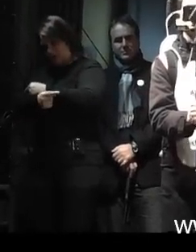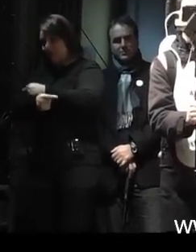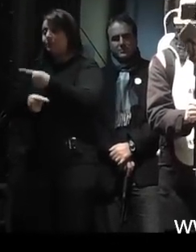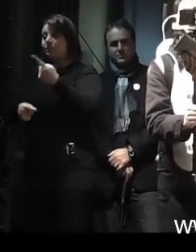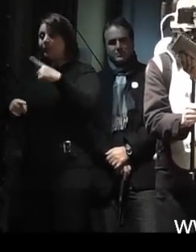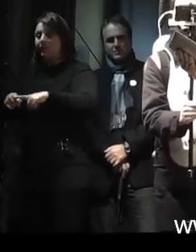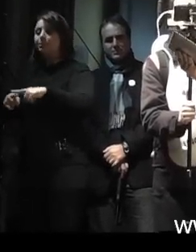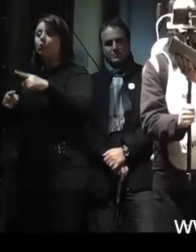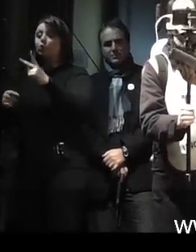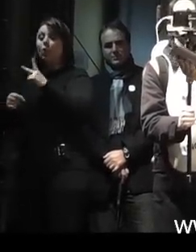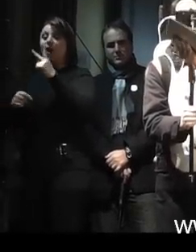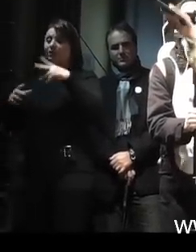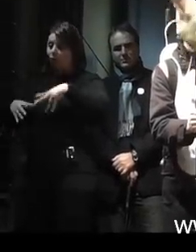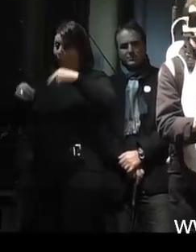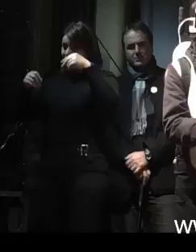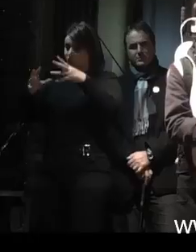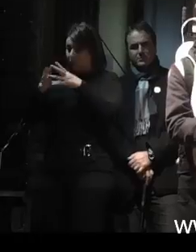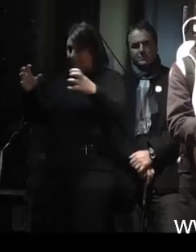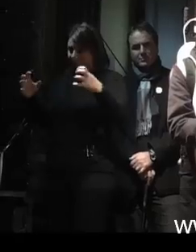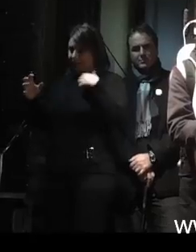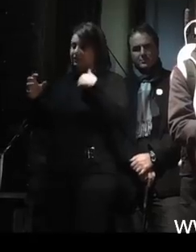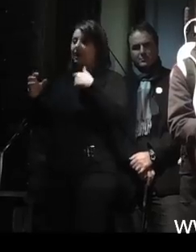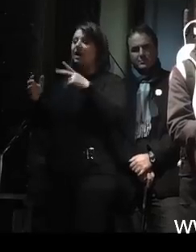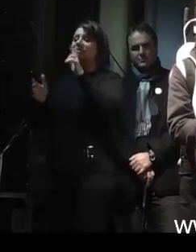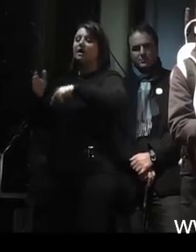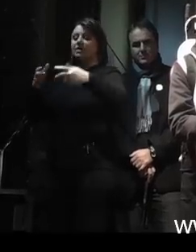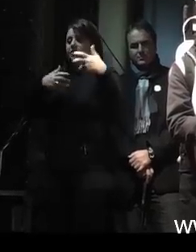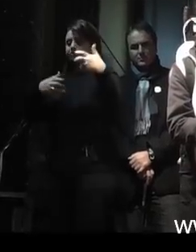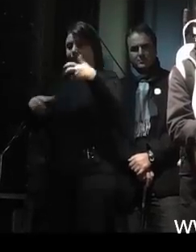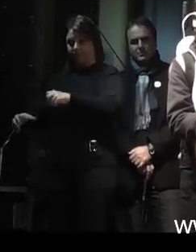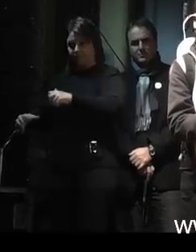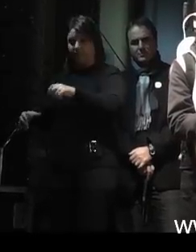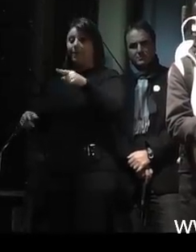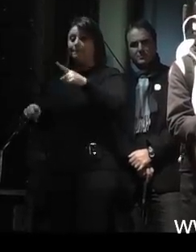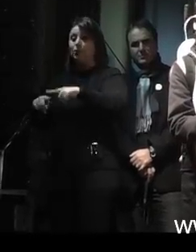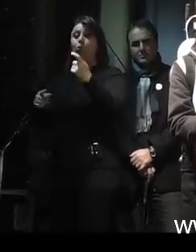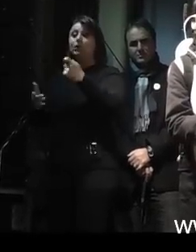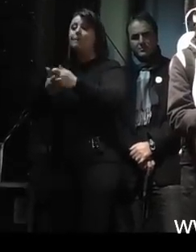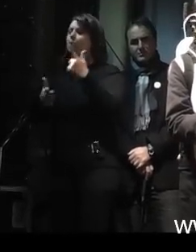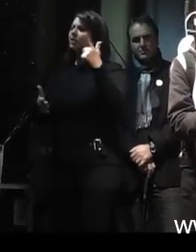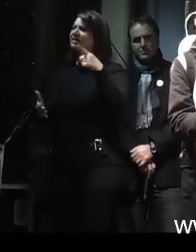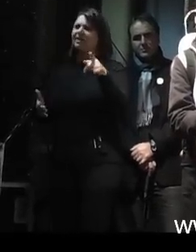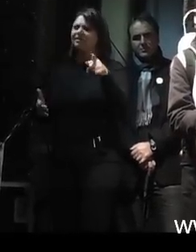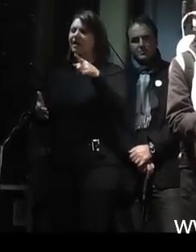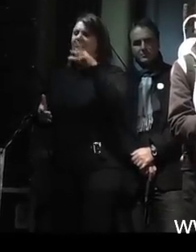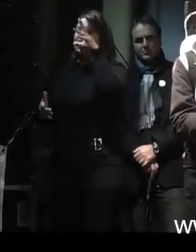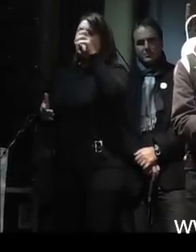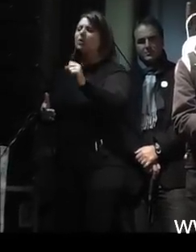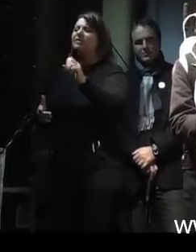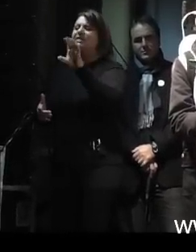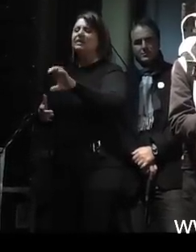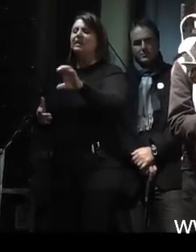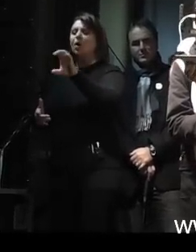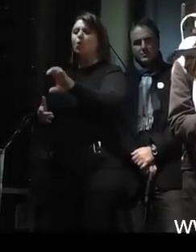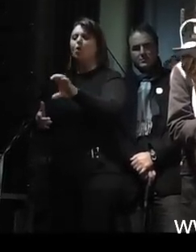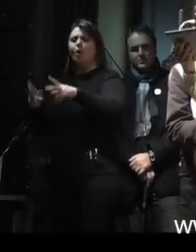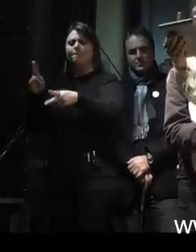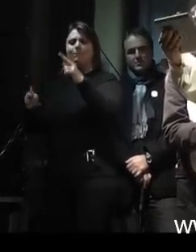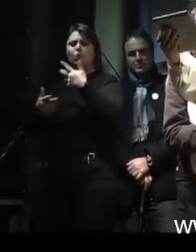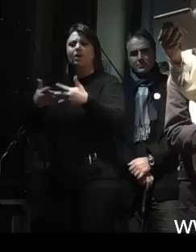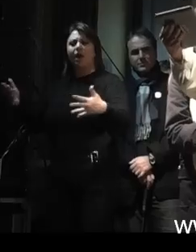2 anni di vita dell'impresa, e questo è importante, voi avete la più grande, una delle più grandi università d'Europa.